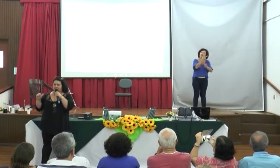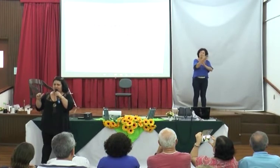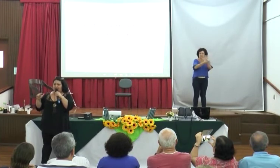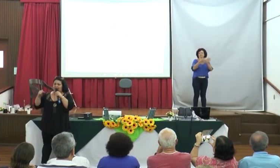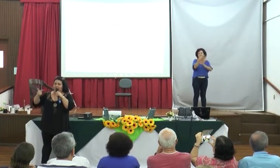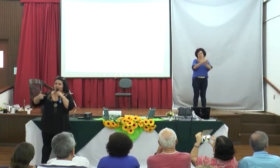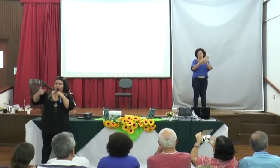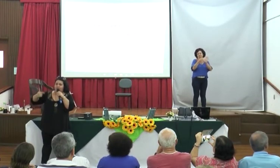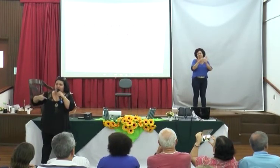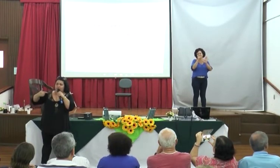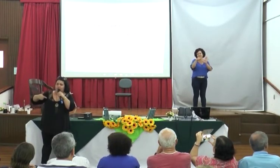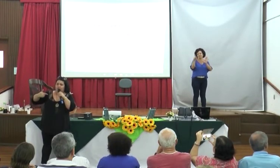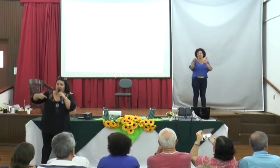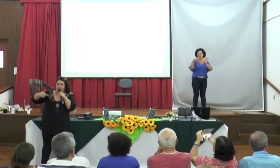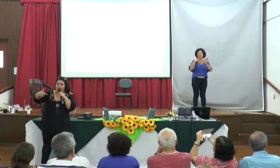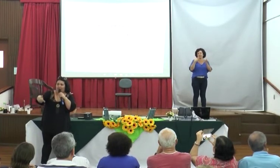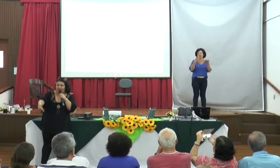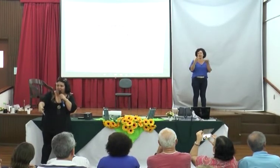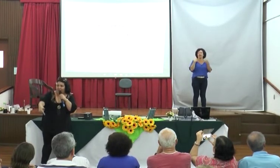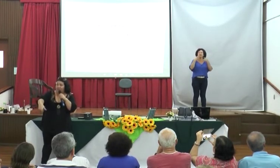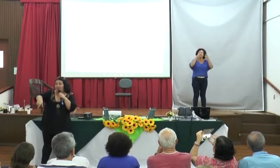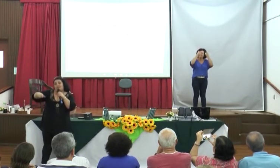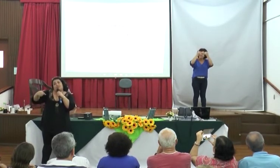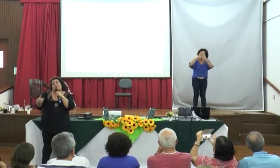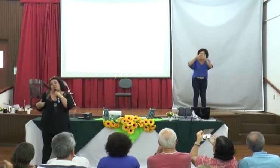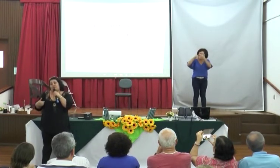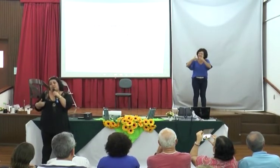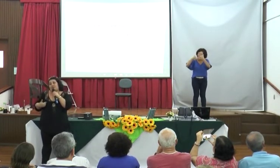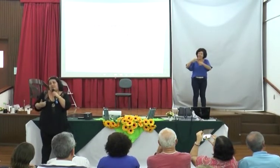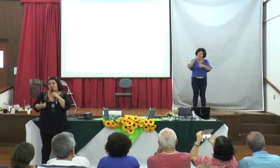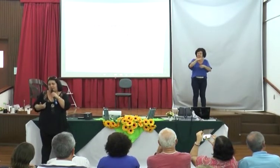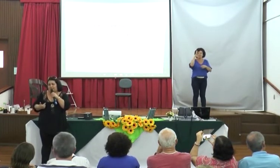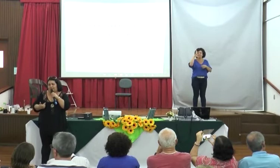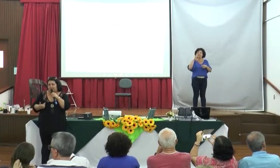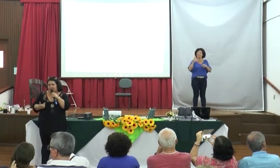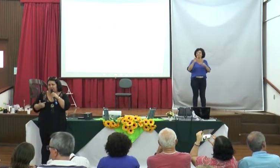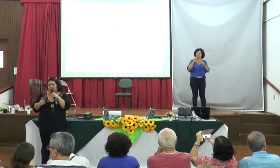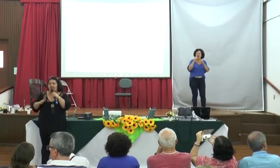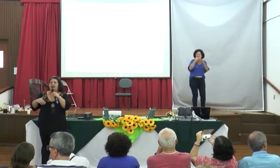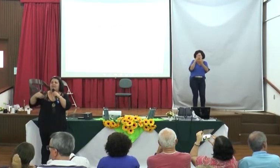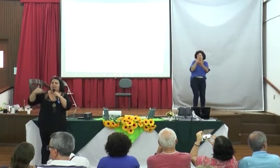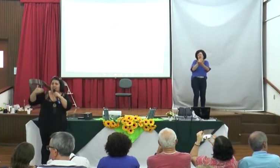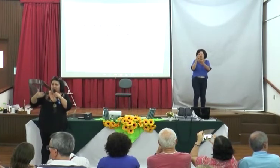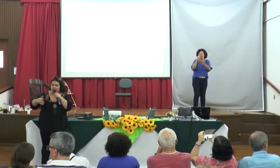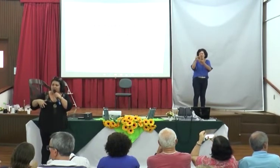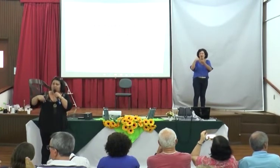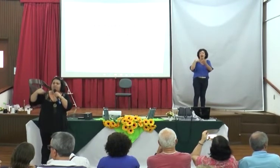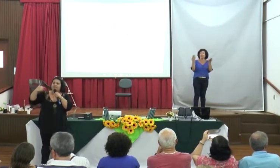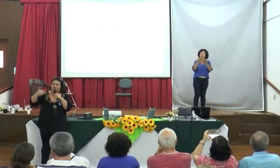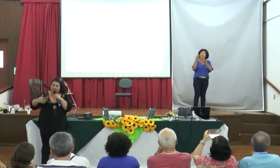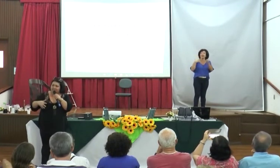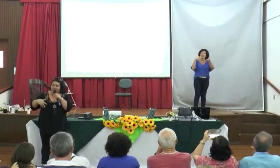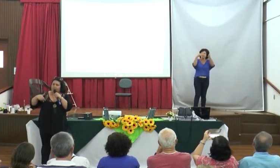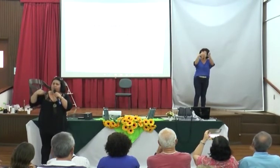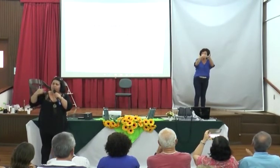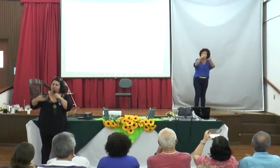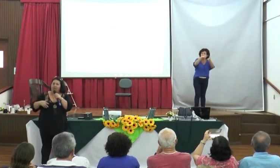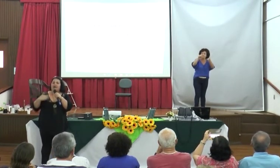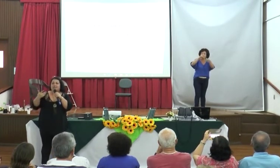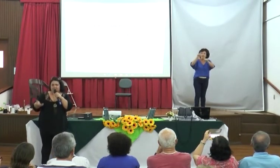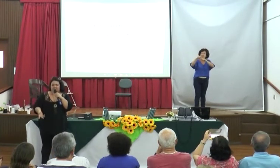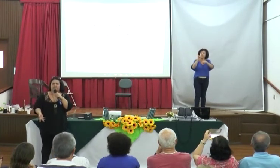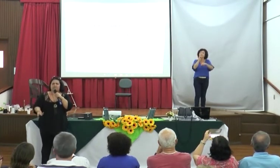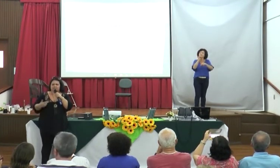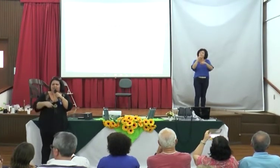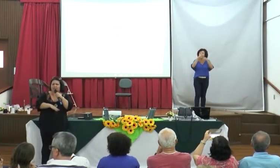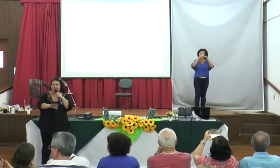sinais. Até que fosse muito bem explicado, eles também não entenderam a metáfora. Até que a gente fosse dando exemplos,